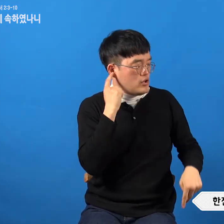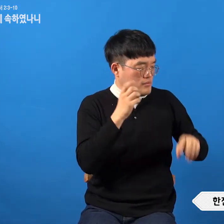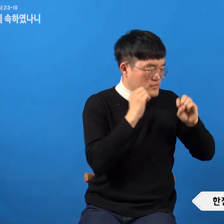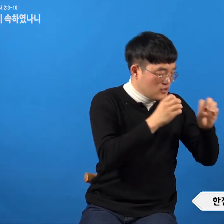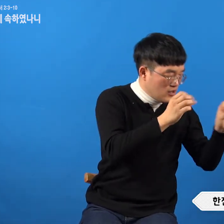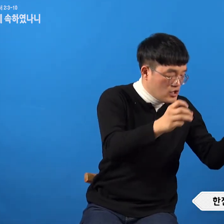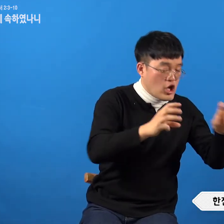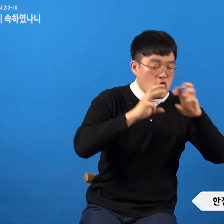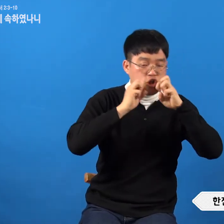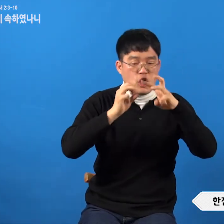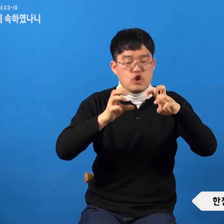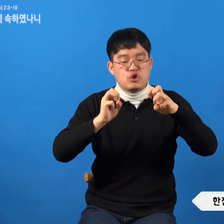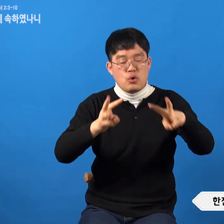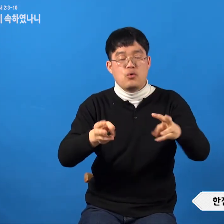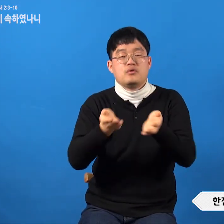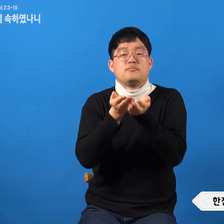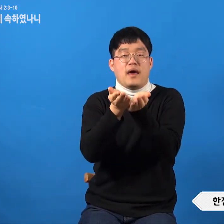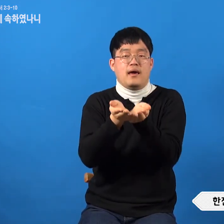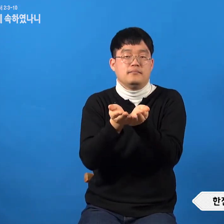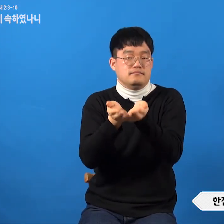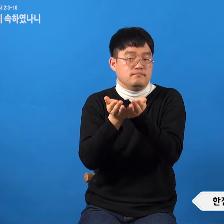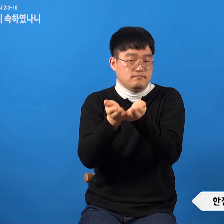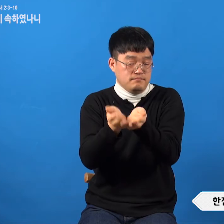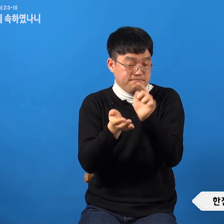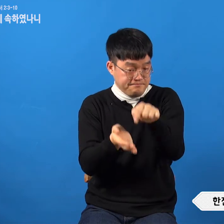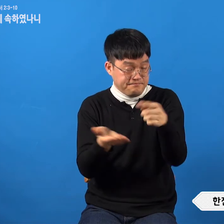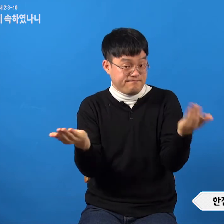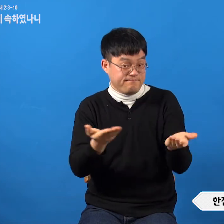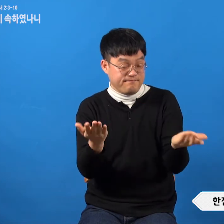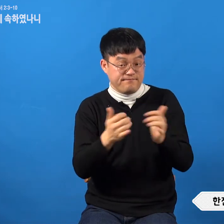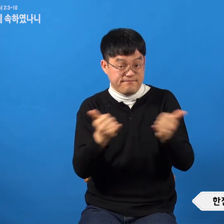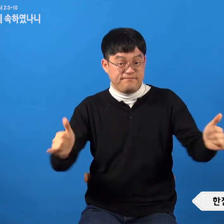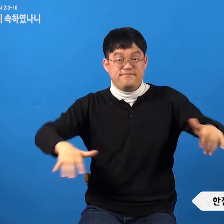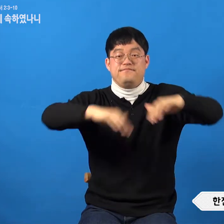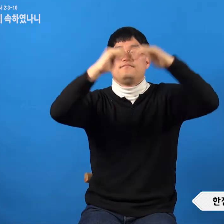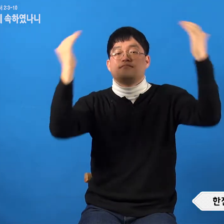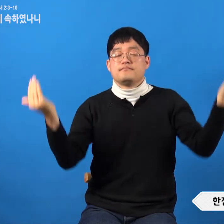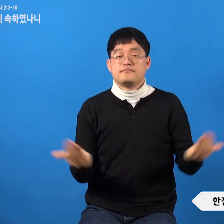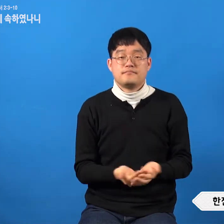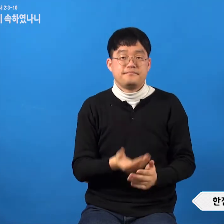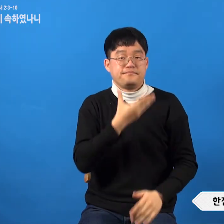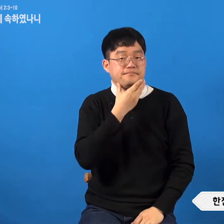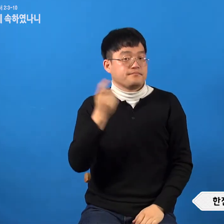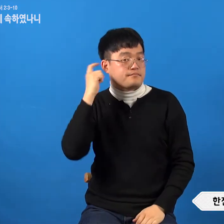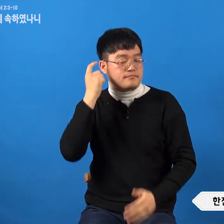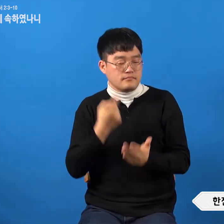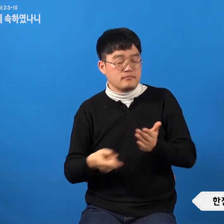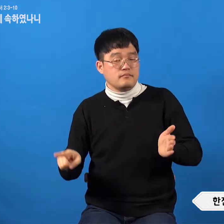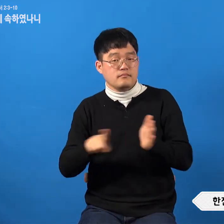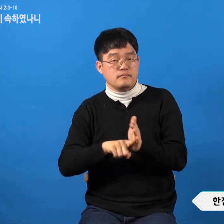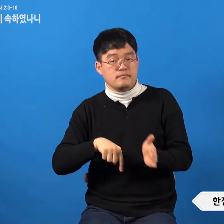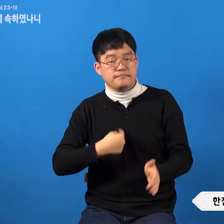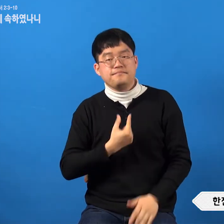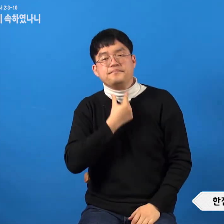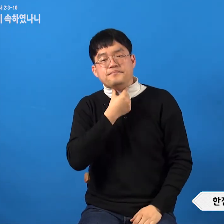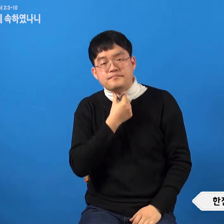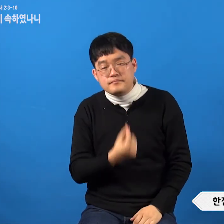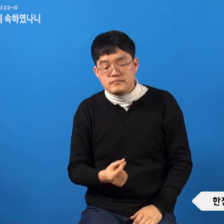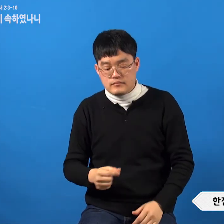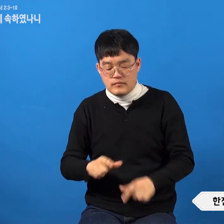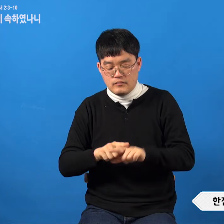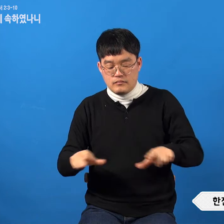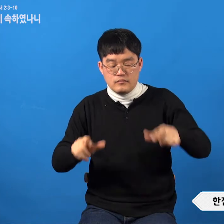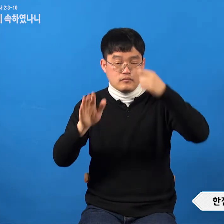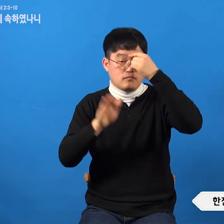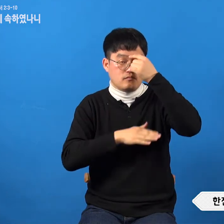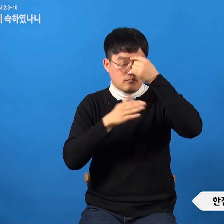그런 선교선이죠. 그 둘로스에서 일하는 선원들은 전부 복음을 위해서 자원한 평신도